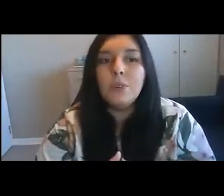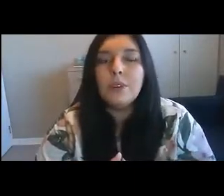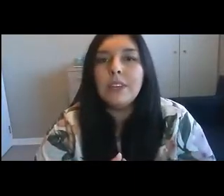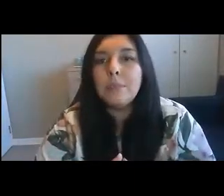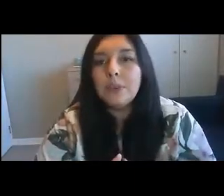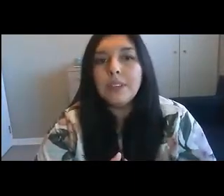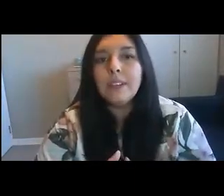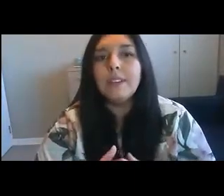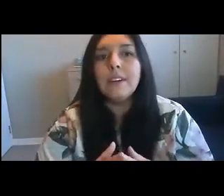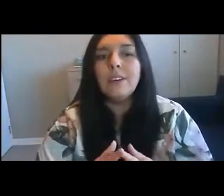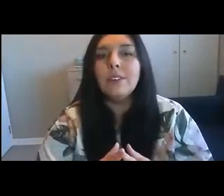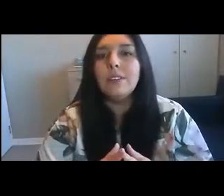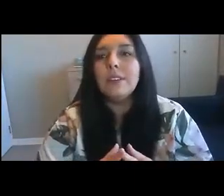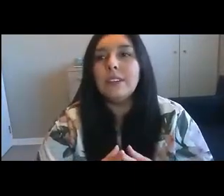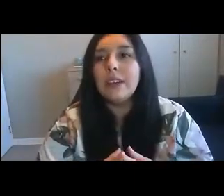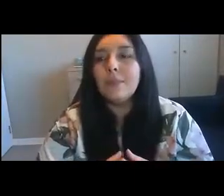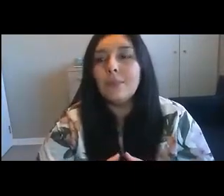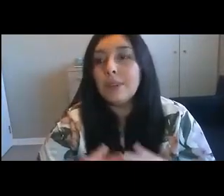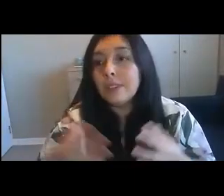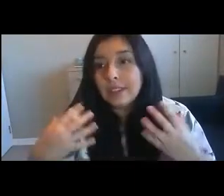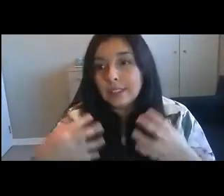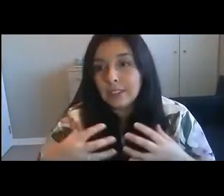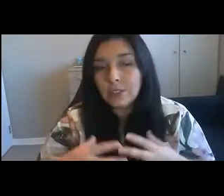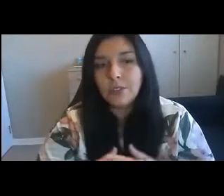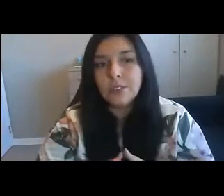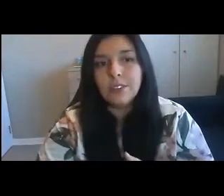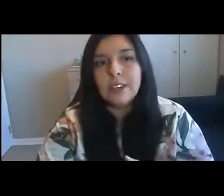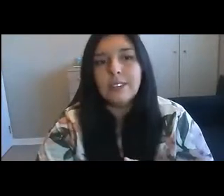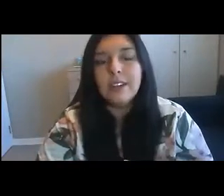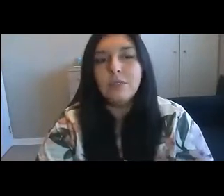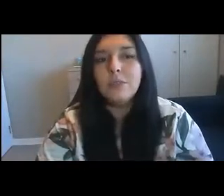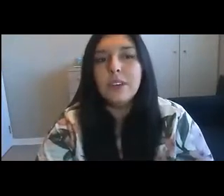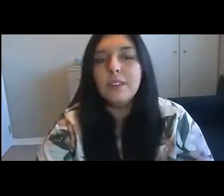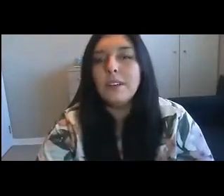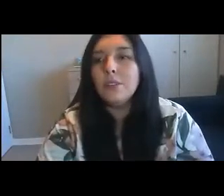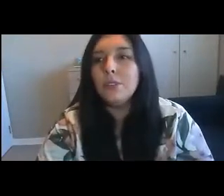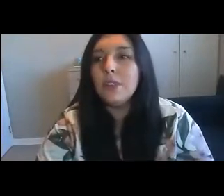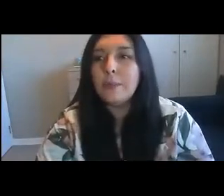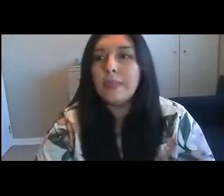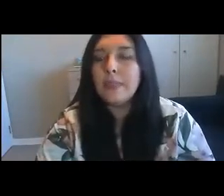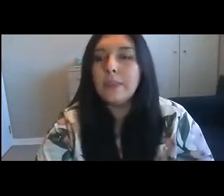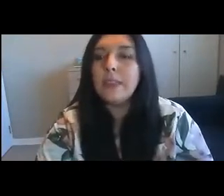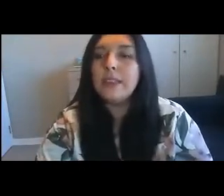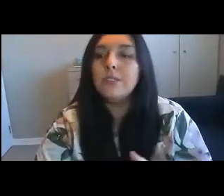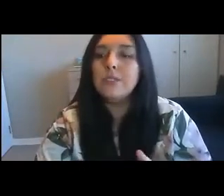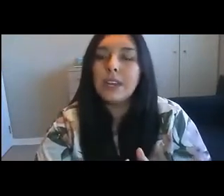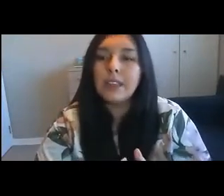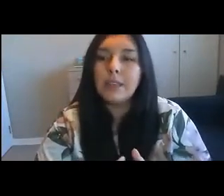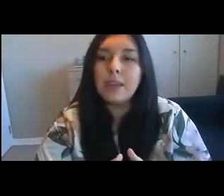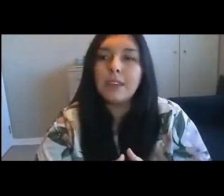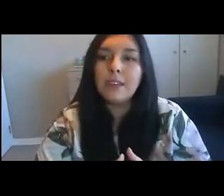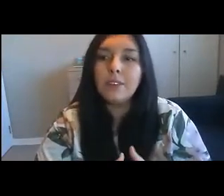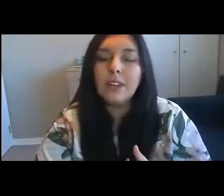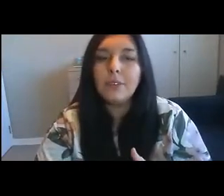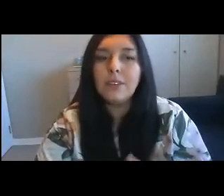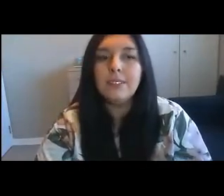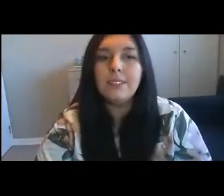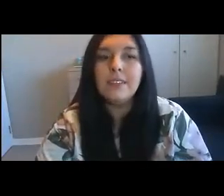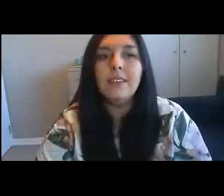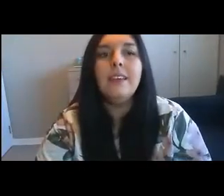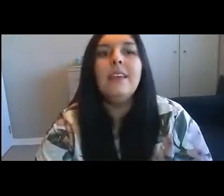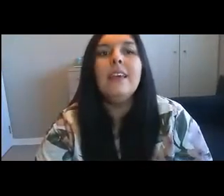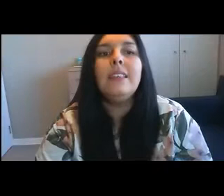como equipo de trabajo, existo yo, Gabriela Subiable, nosotros dependemos de dirección académica dentro de la